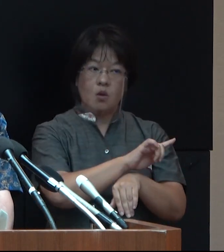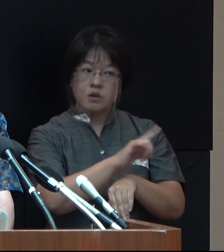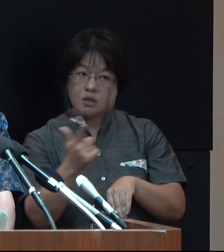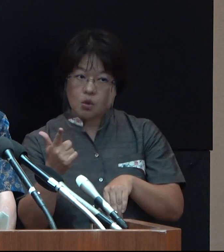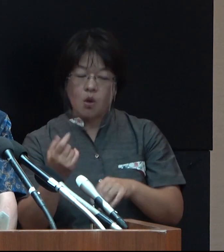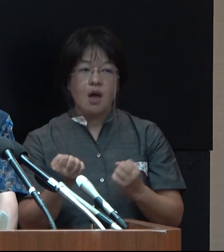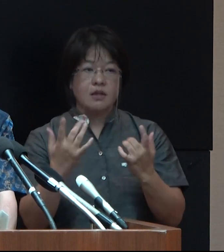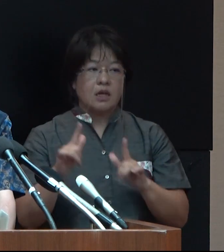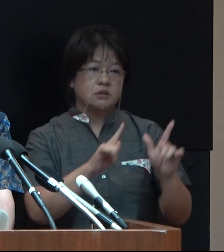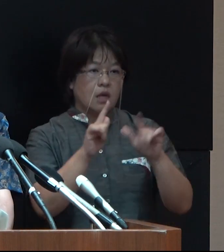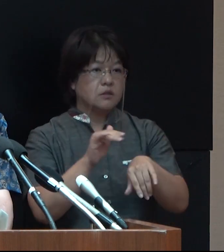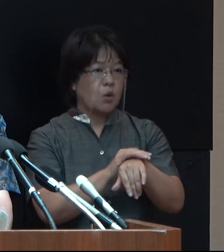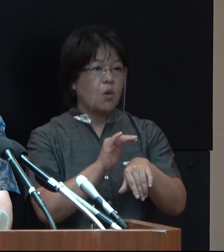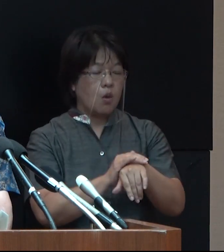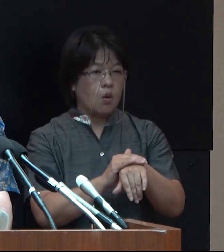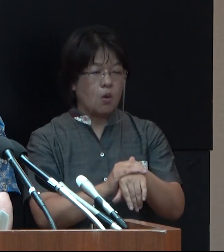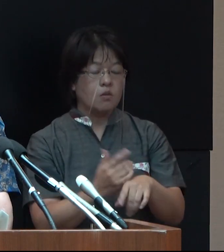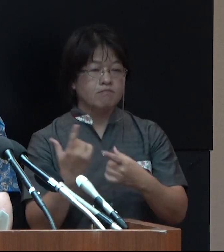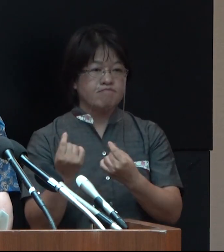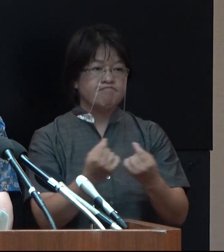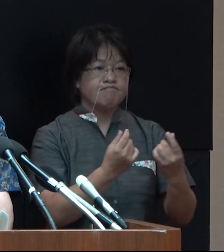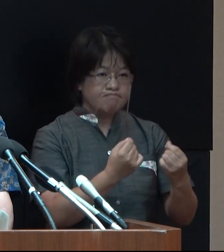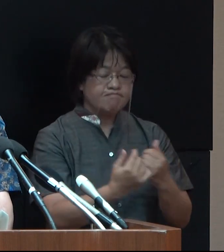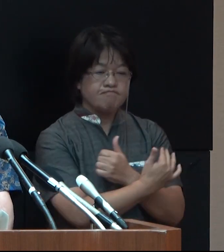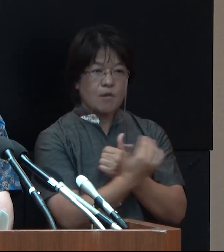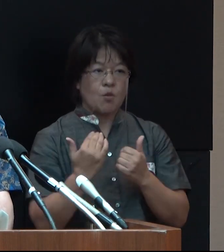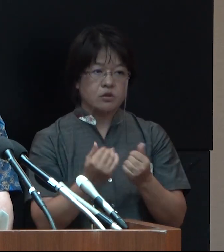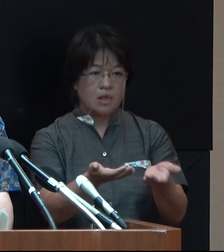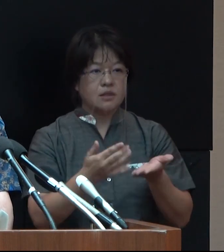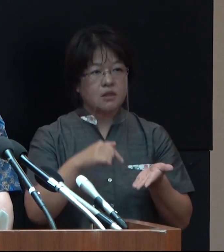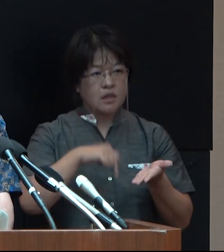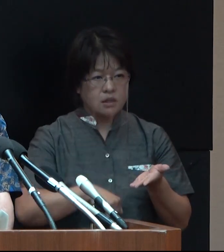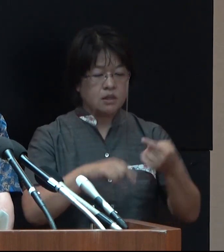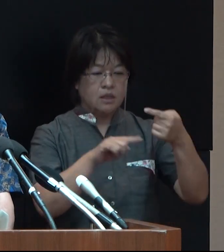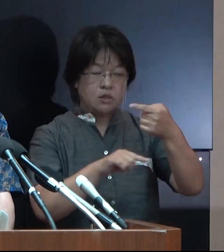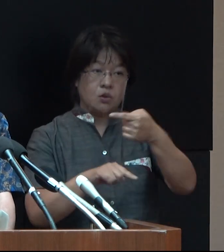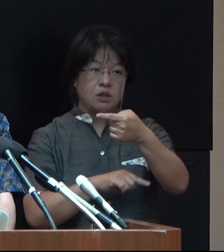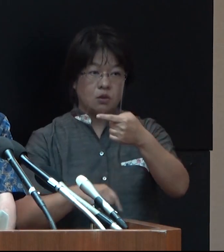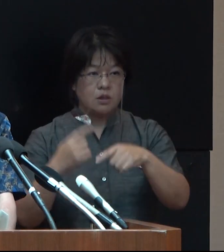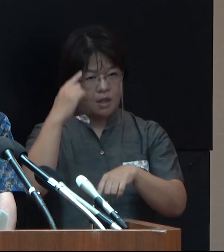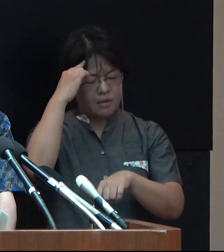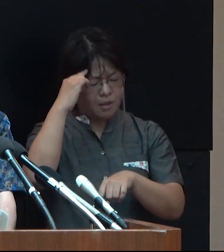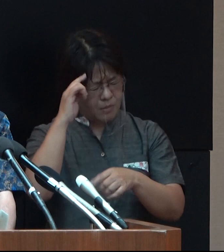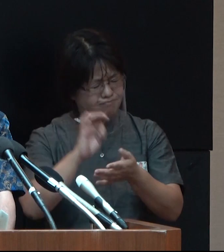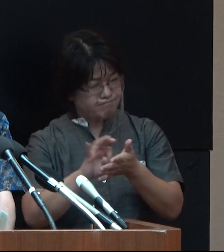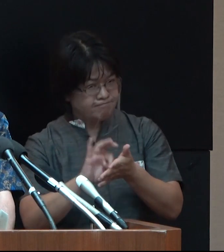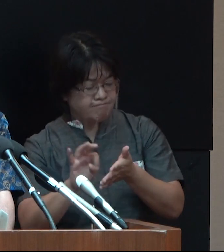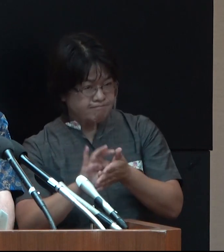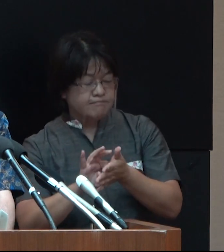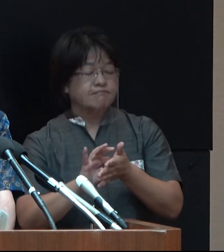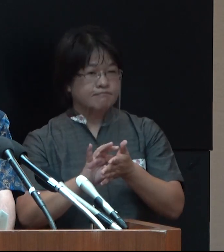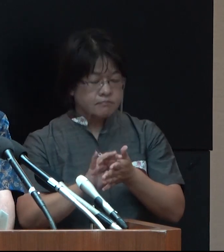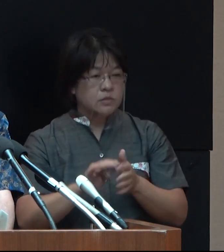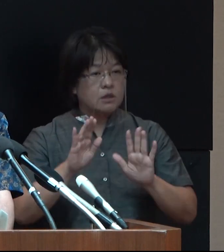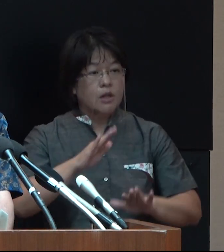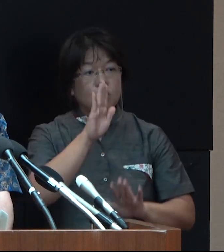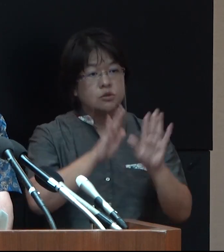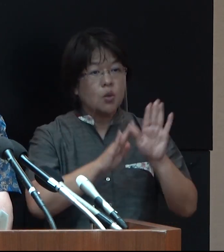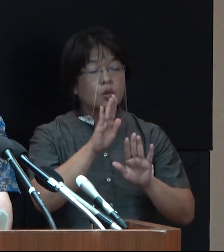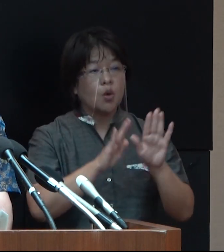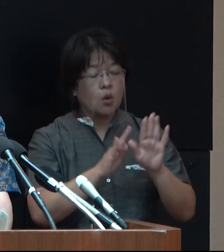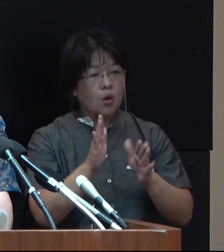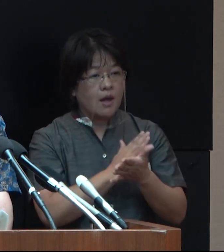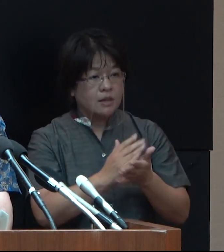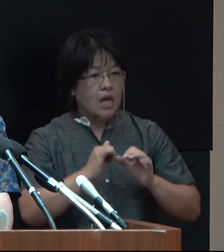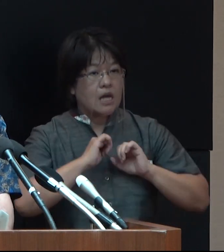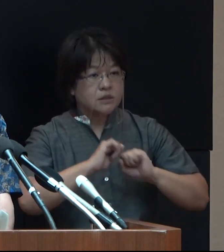新しい生活様式をしっかり実践し、皆さんお一人お一人が意識を持って現在の状況から